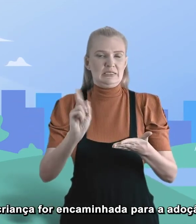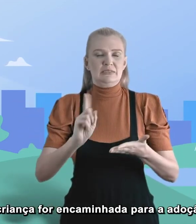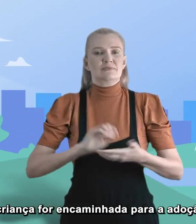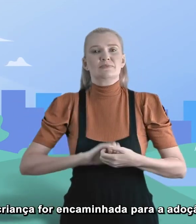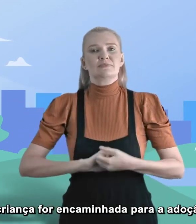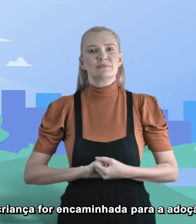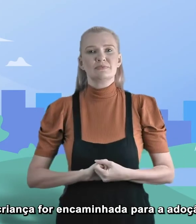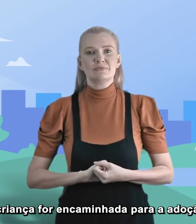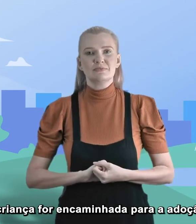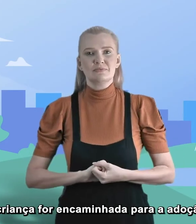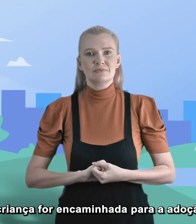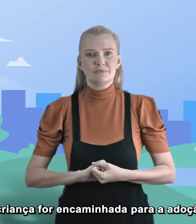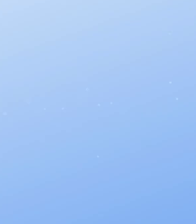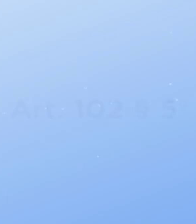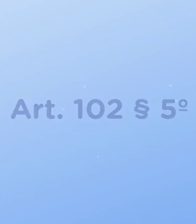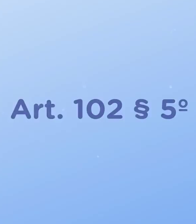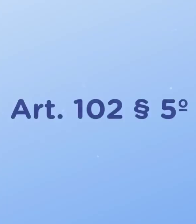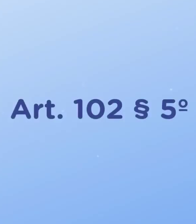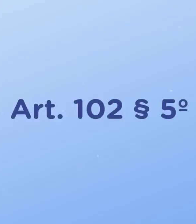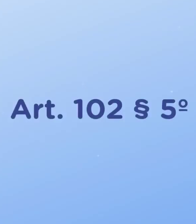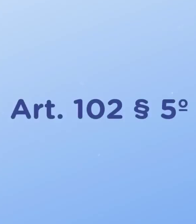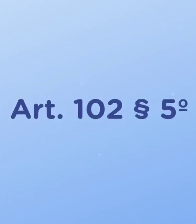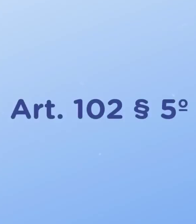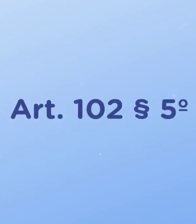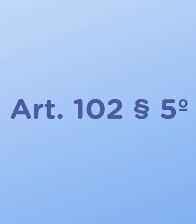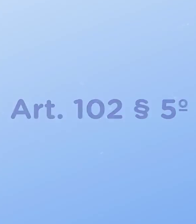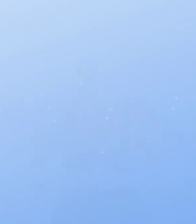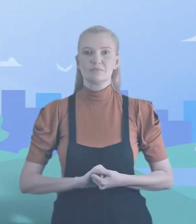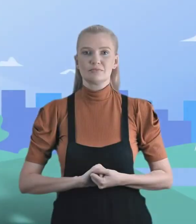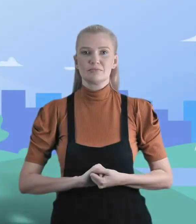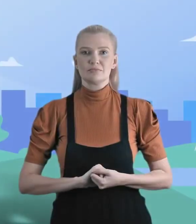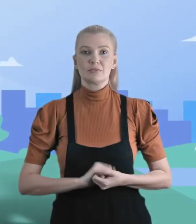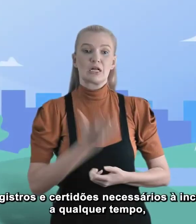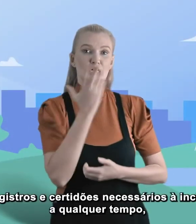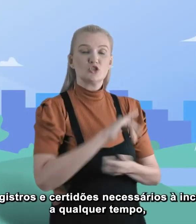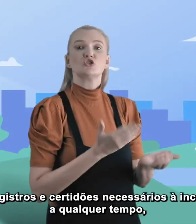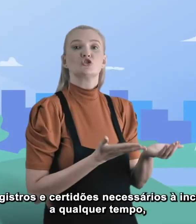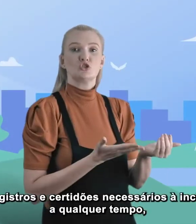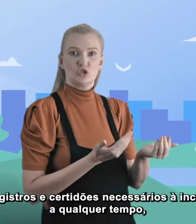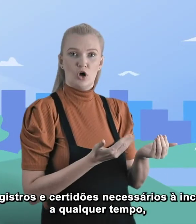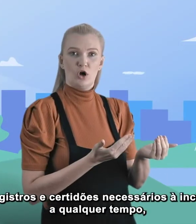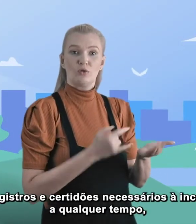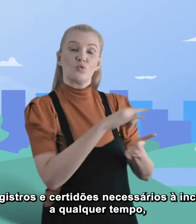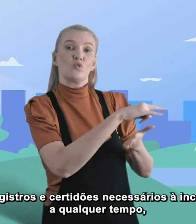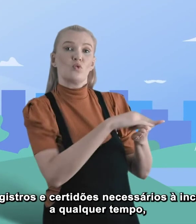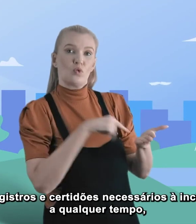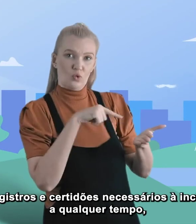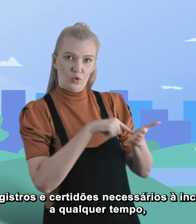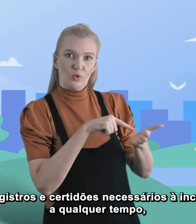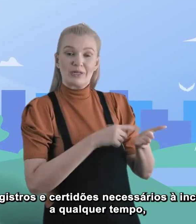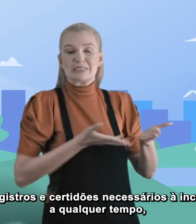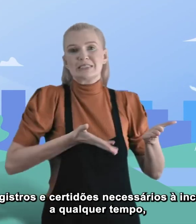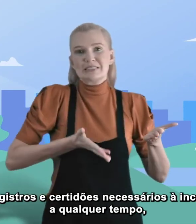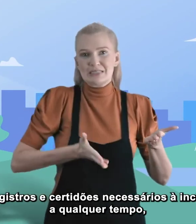adoção. Artigo 102, parágrafo 5º. Os registros e certidões necessários à inclusão, a